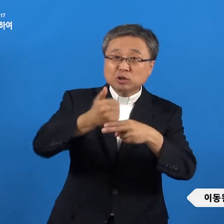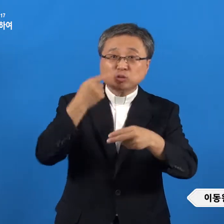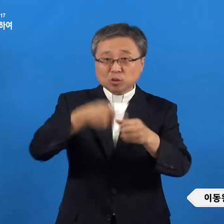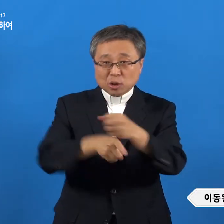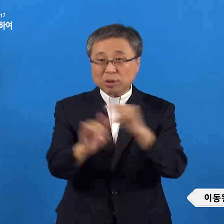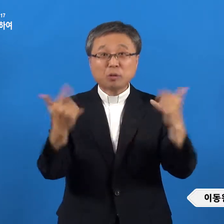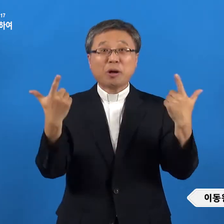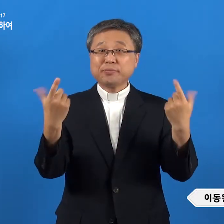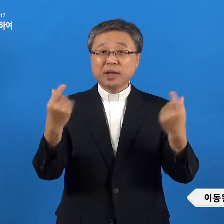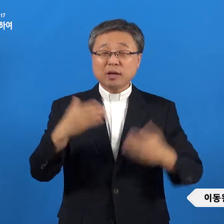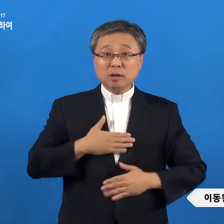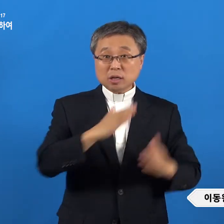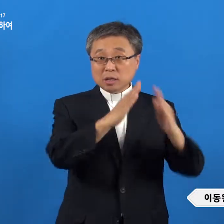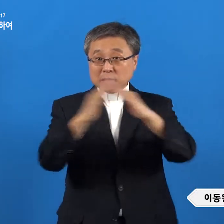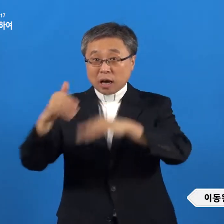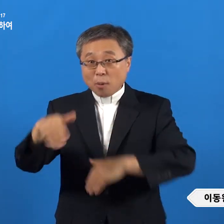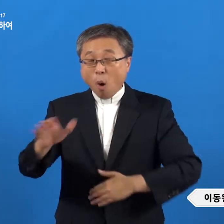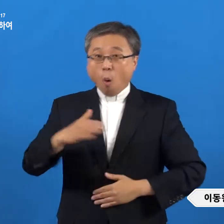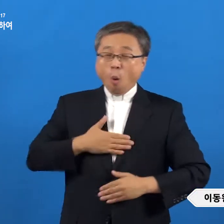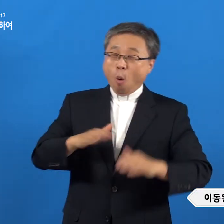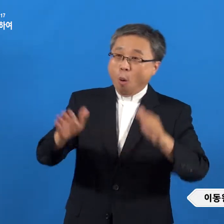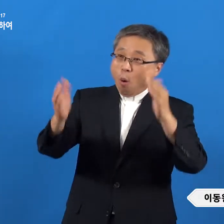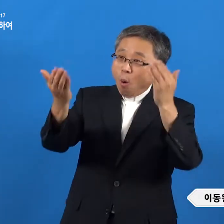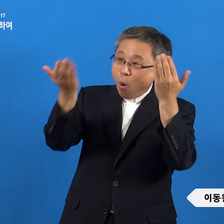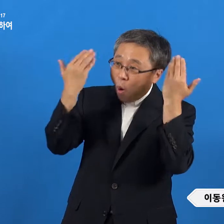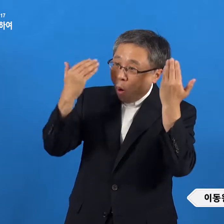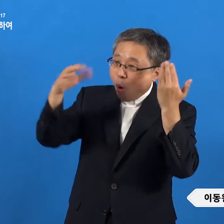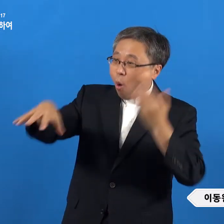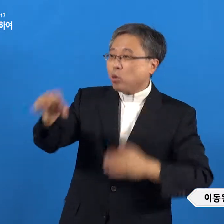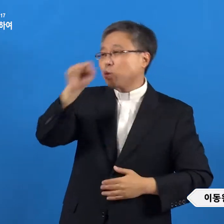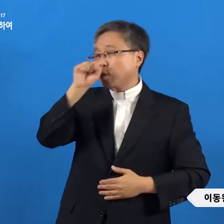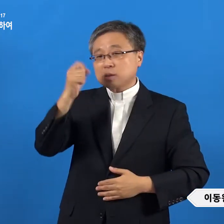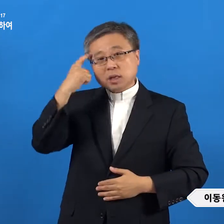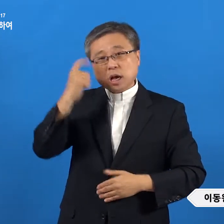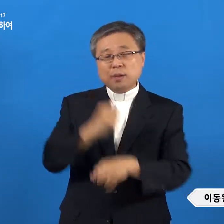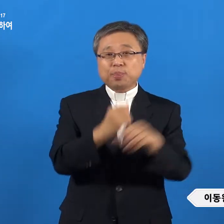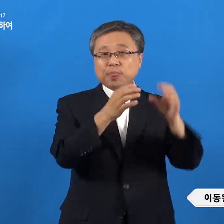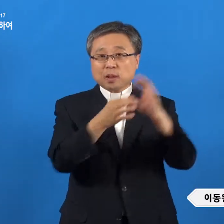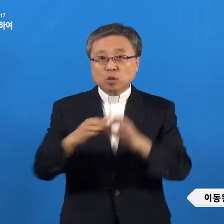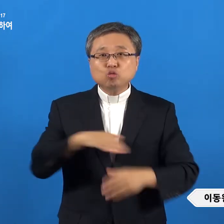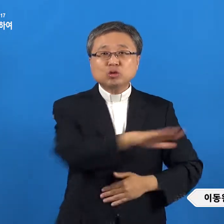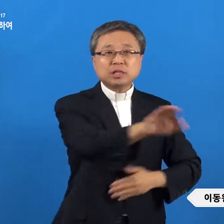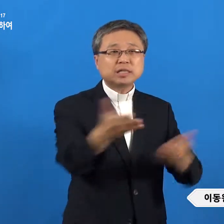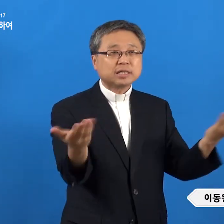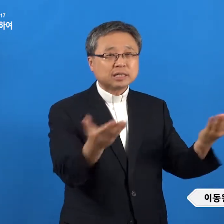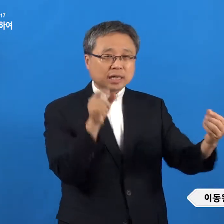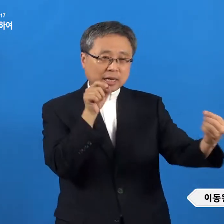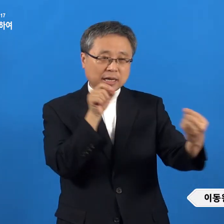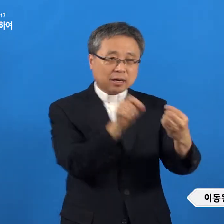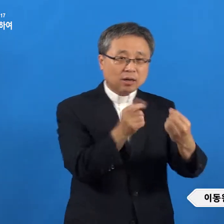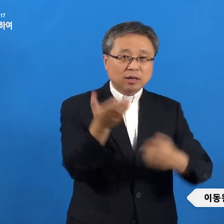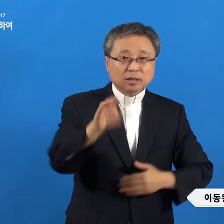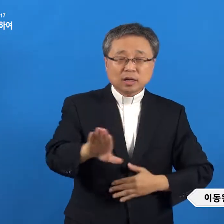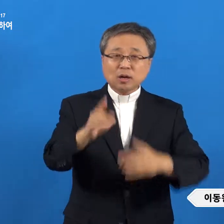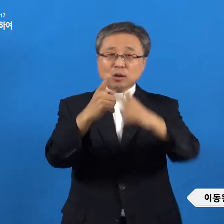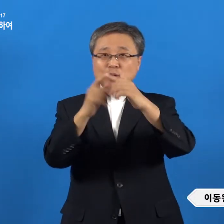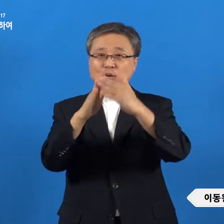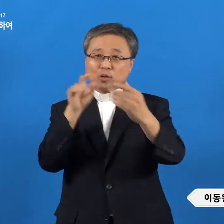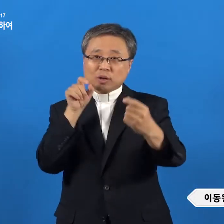가면서 거기 학군이 좋대. 이거 생각하면서 우리 직장이 가까워. 그러나 교회가 가까운 것은 생각 안